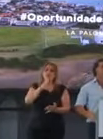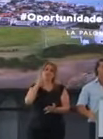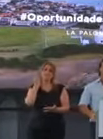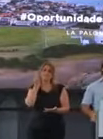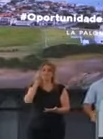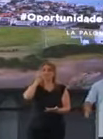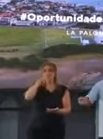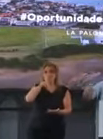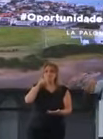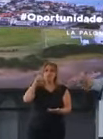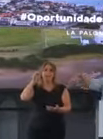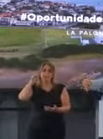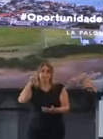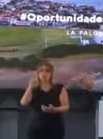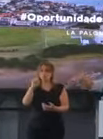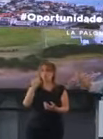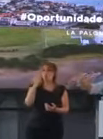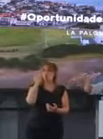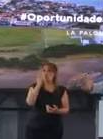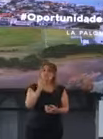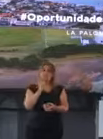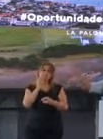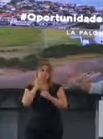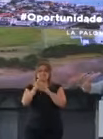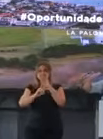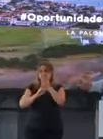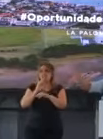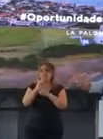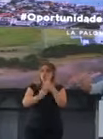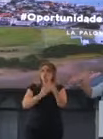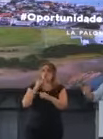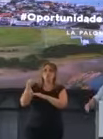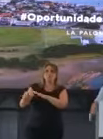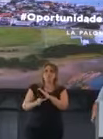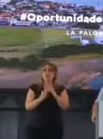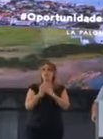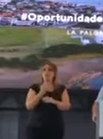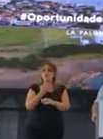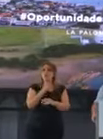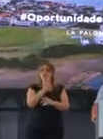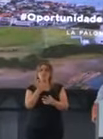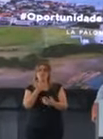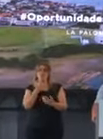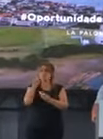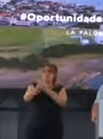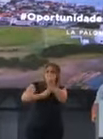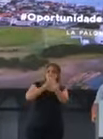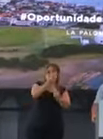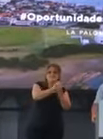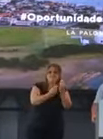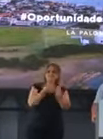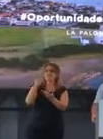docente criticaba a algunos dirigentes políticos por estar en un lugar y no estar en otro.